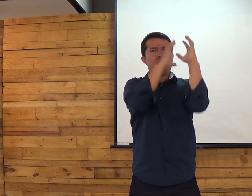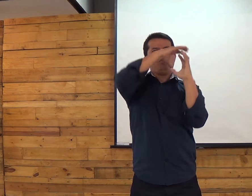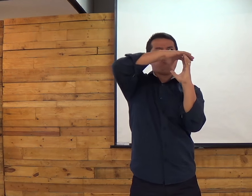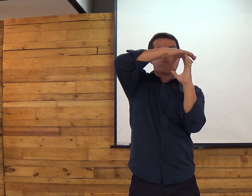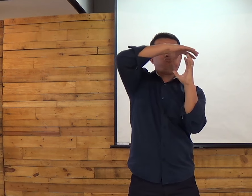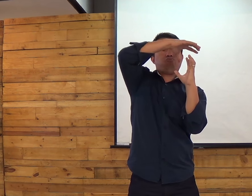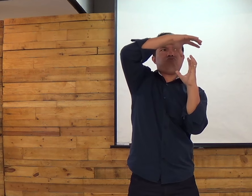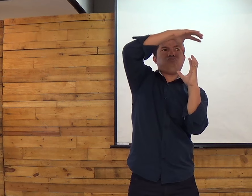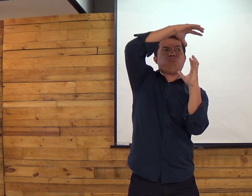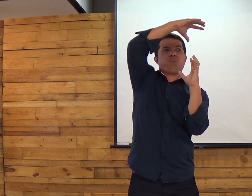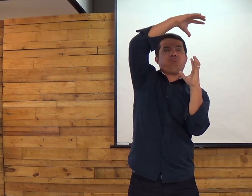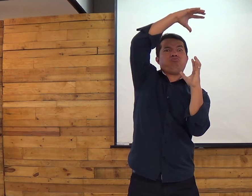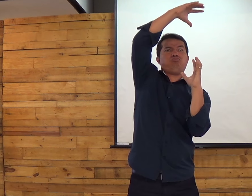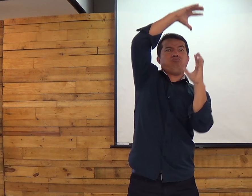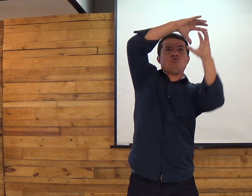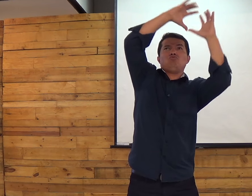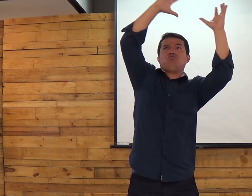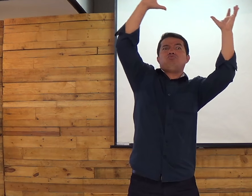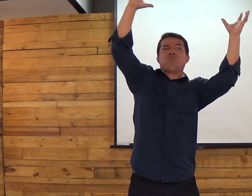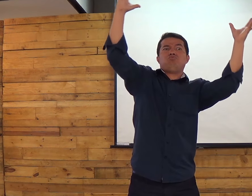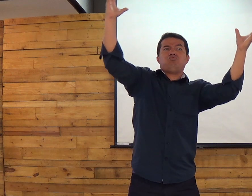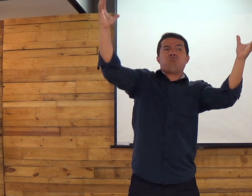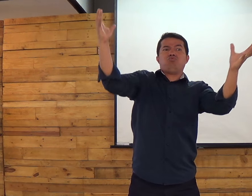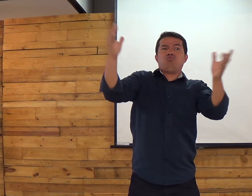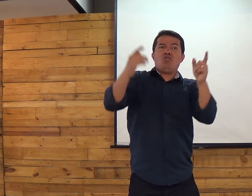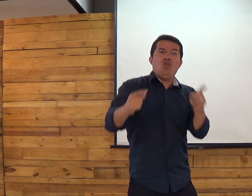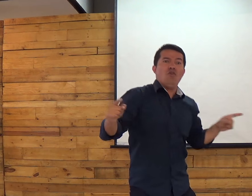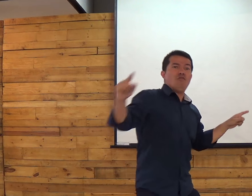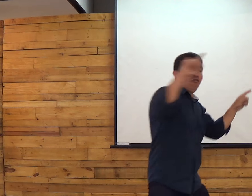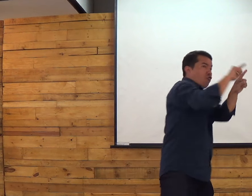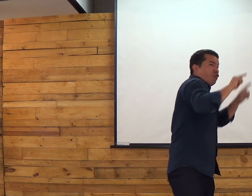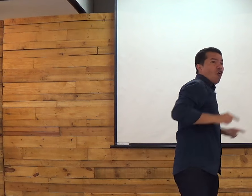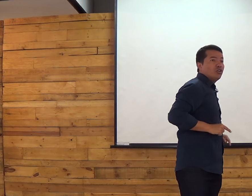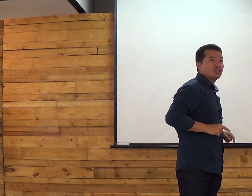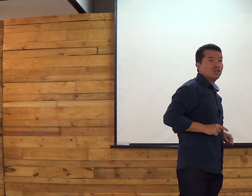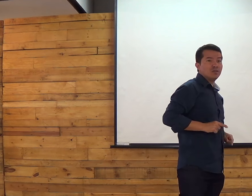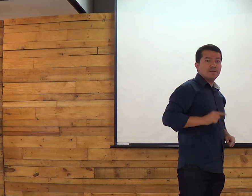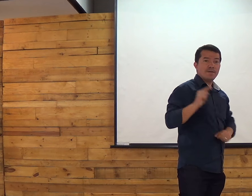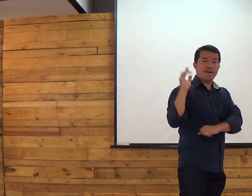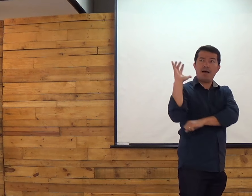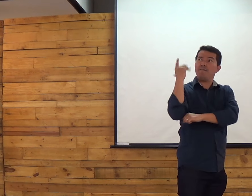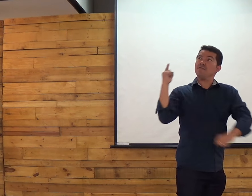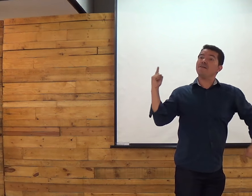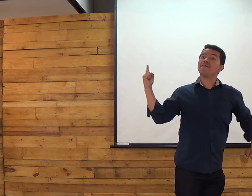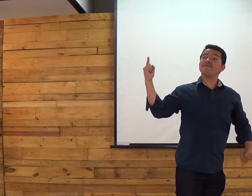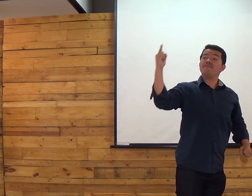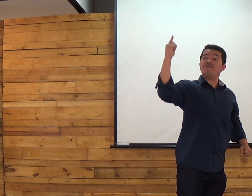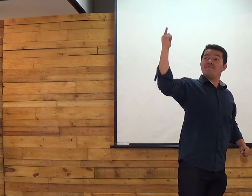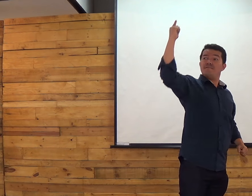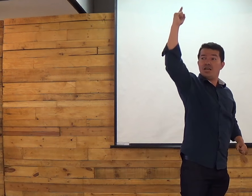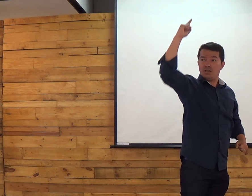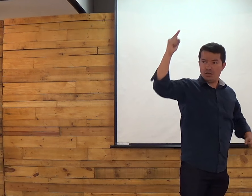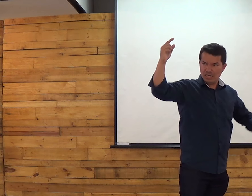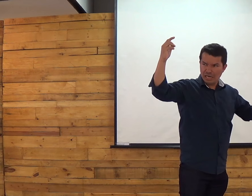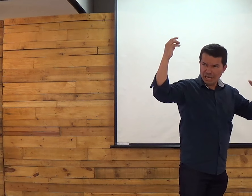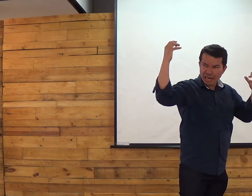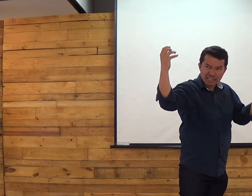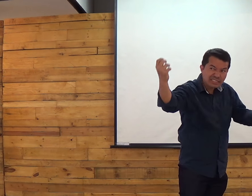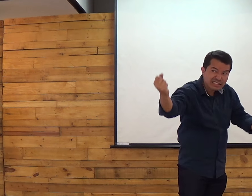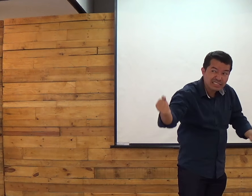isso conseguir se tornar uma bela e grande árvore, linda,